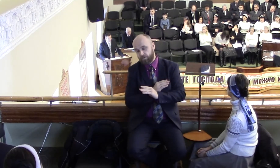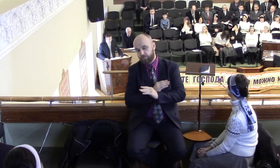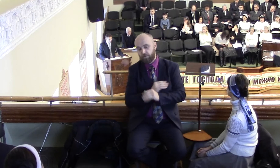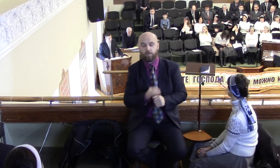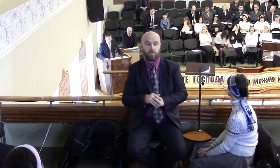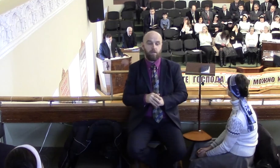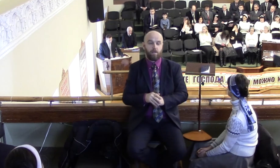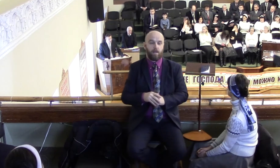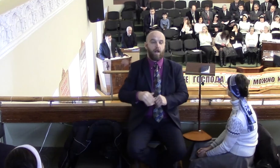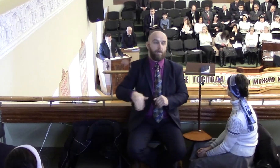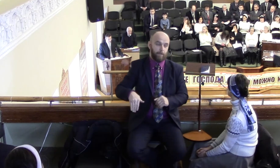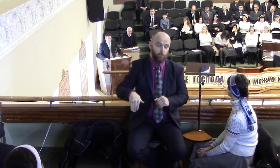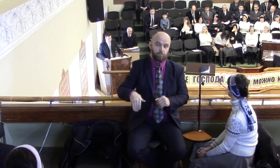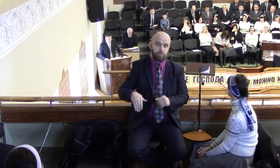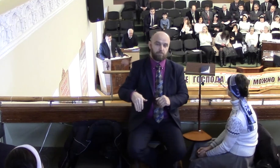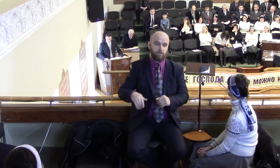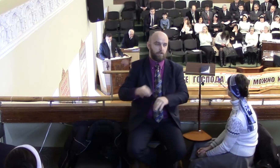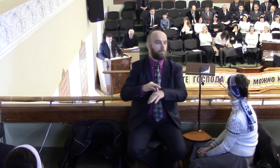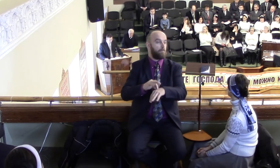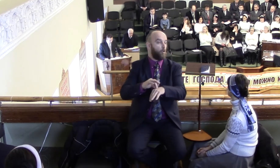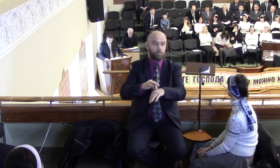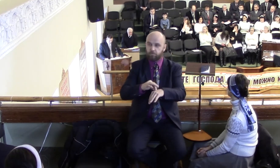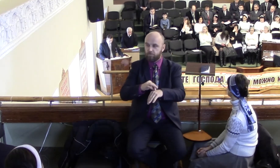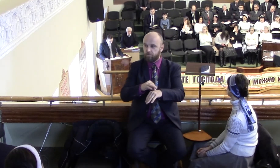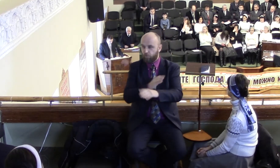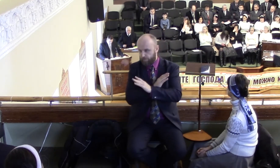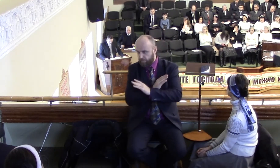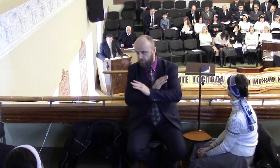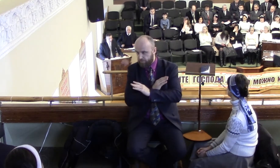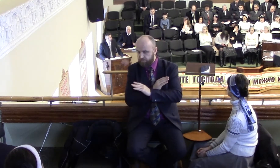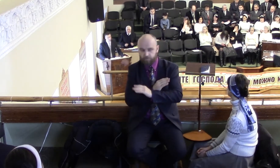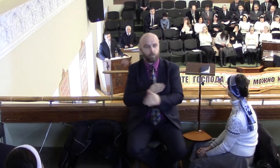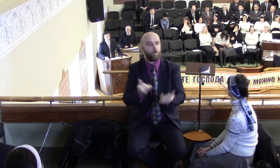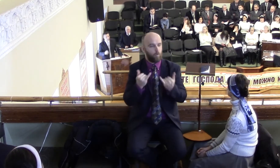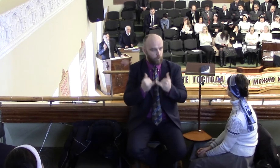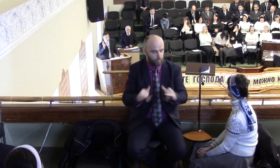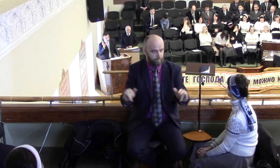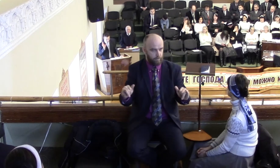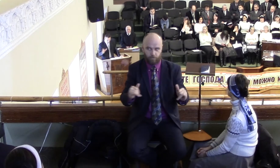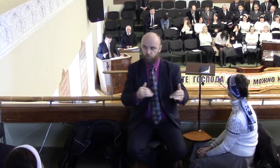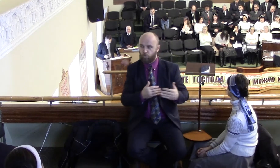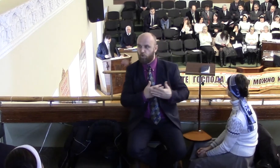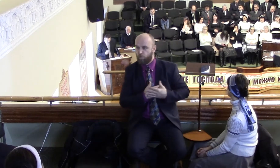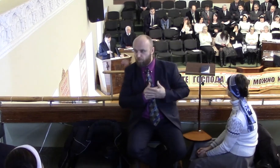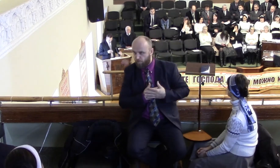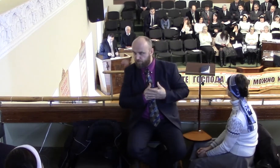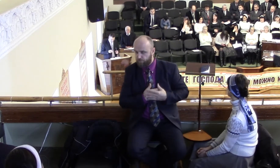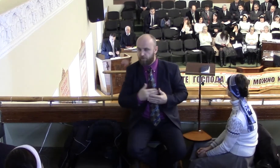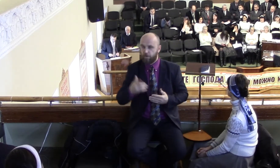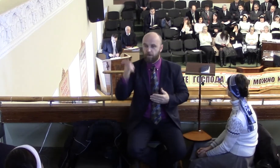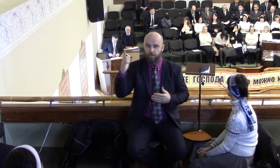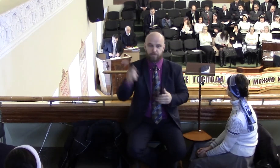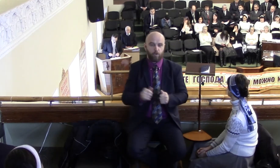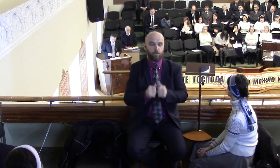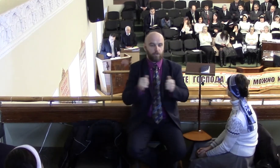Но дело в том, что он стал смертен. Но вот удивительную любовь проявил Господь, удивительнейшую милость. Действительно,